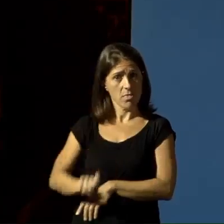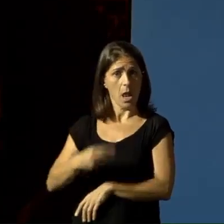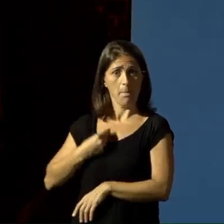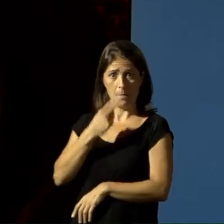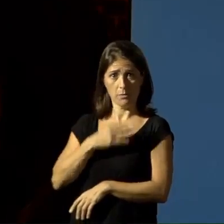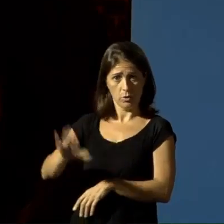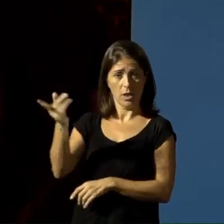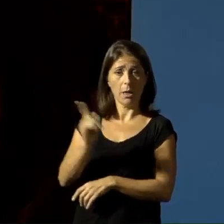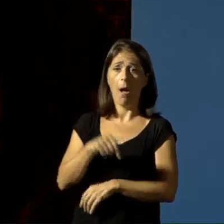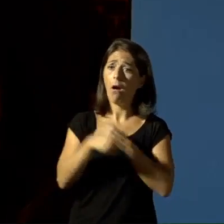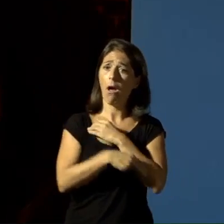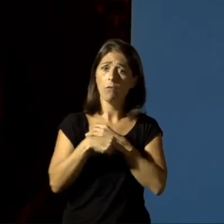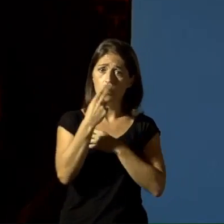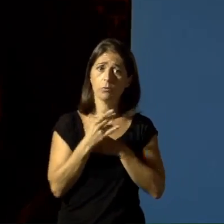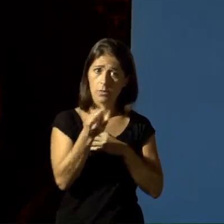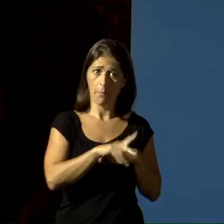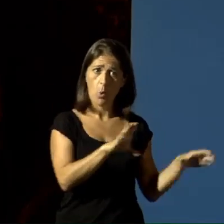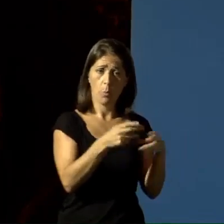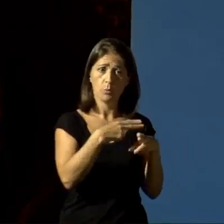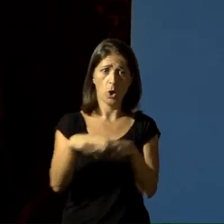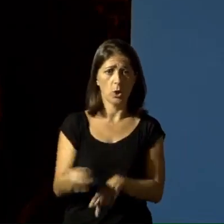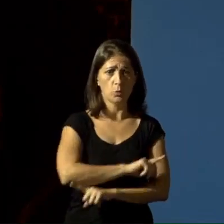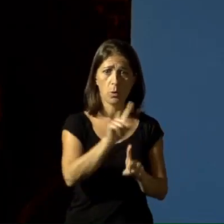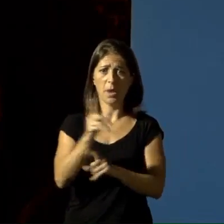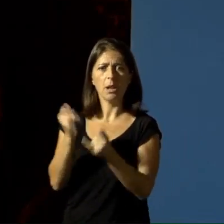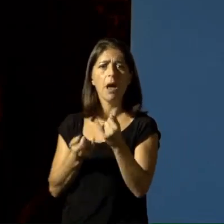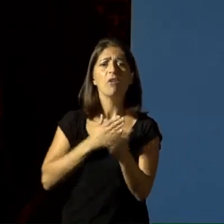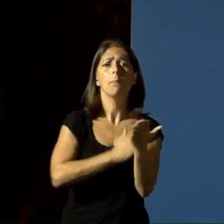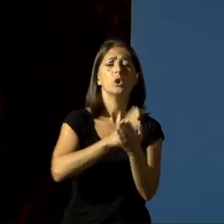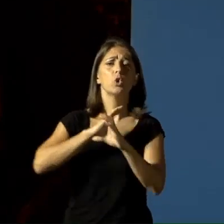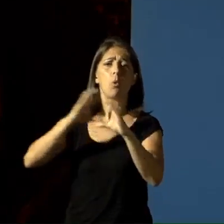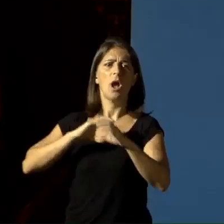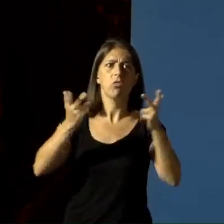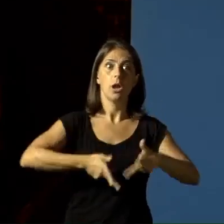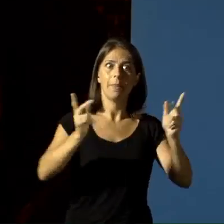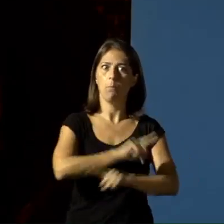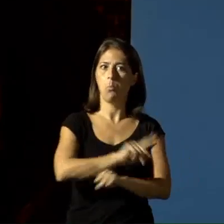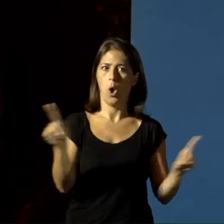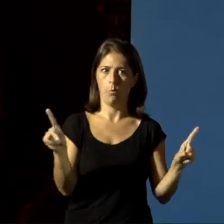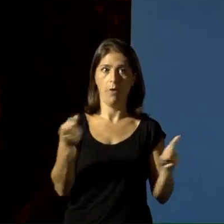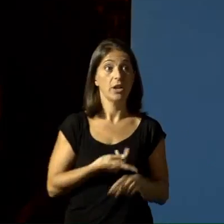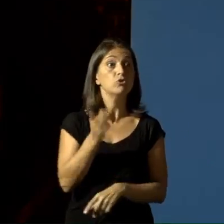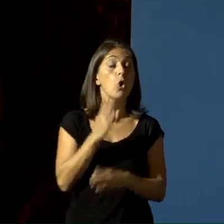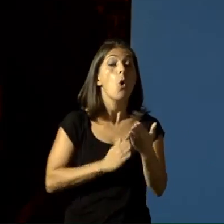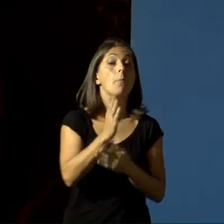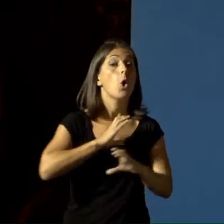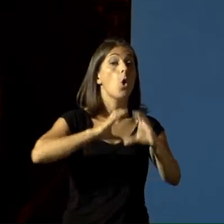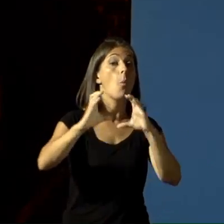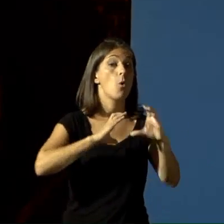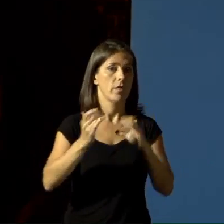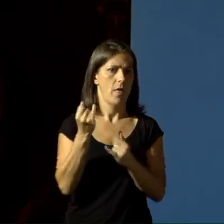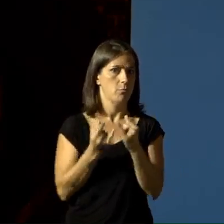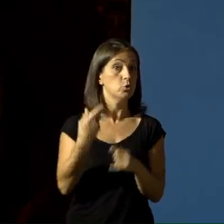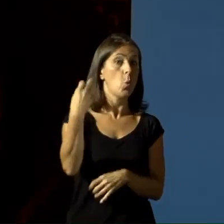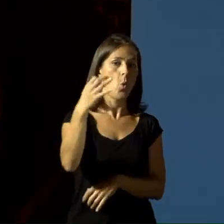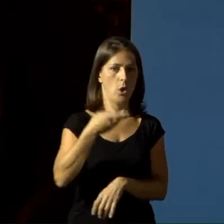O fascismo franquista prohibiu partidos políticos. Prohibiu a liberdade de medios de comunicación. Só había o partido. Era o Estado